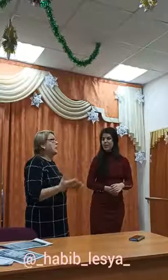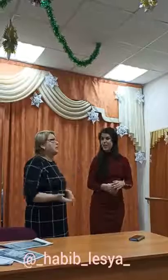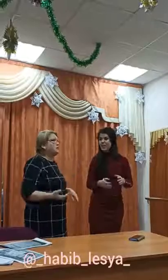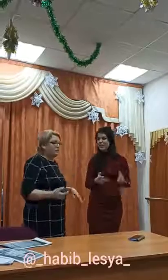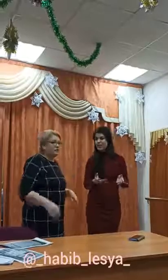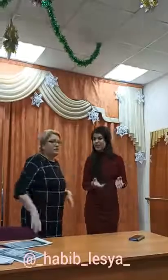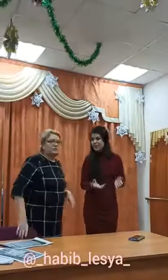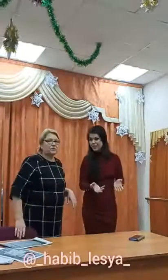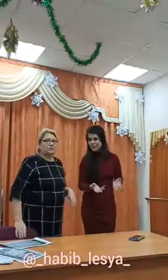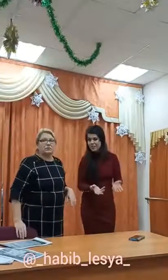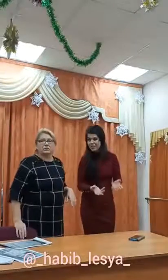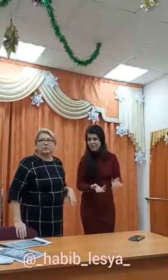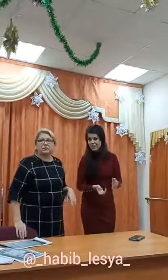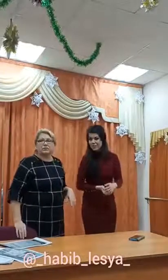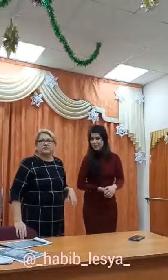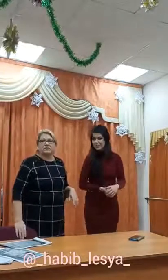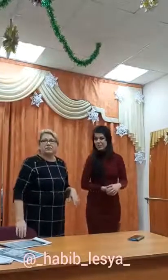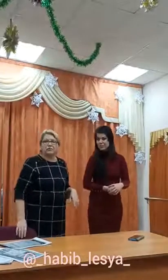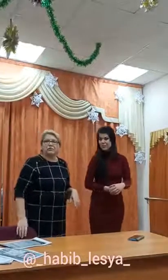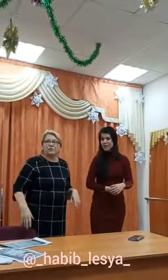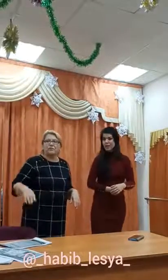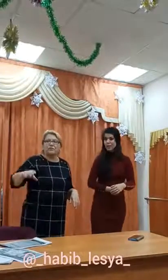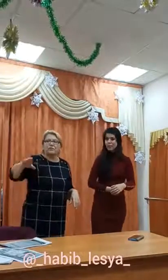надо относиться к бизнесу, как к работе.